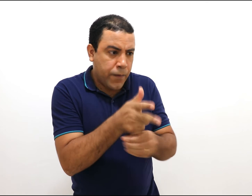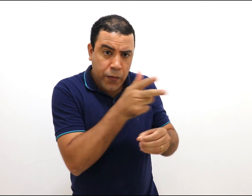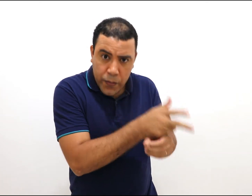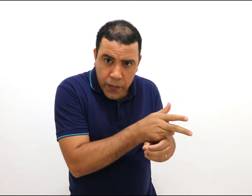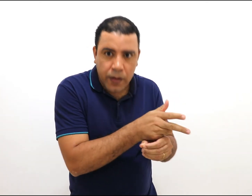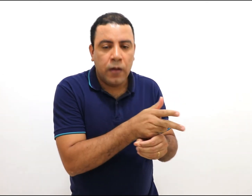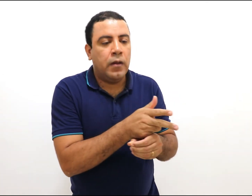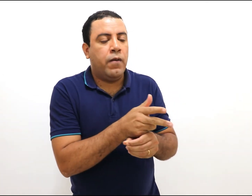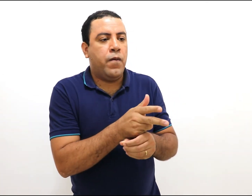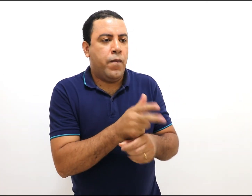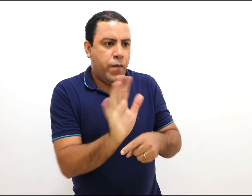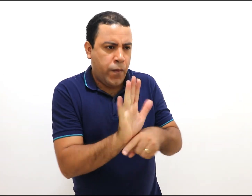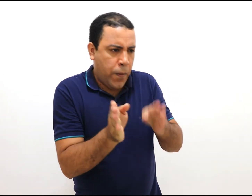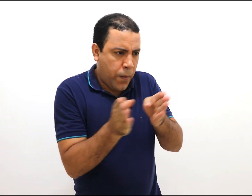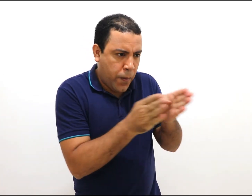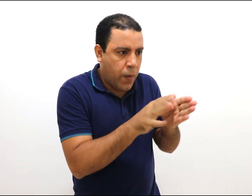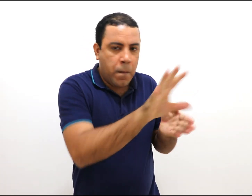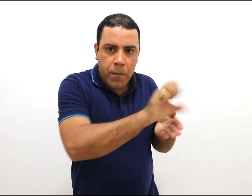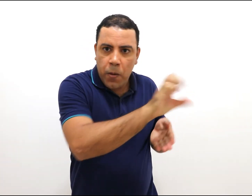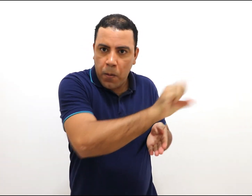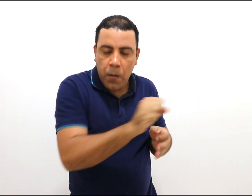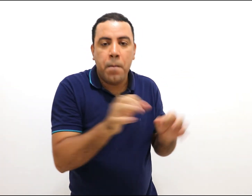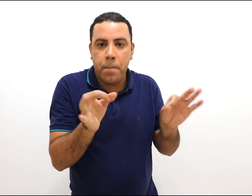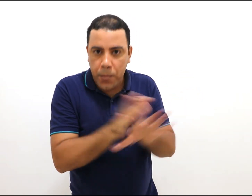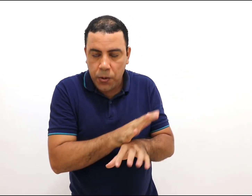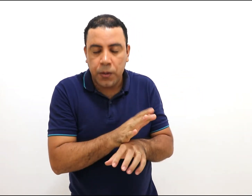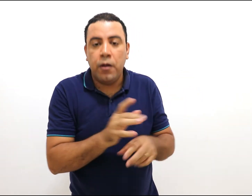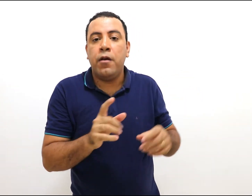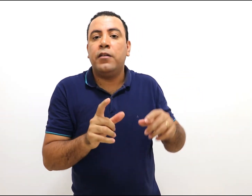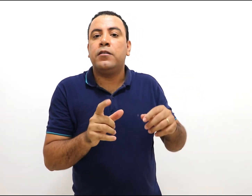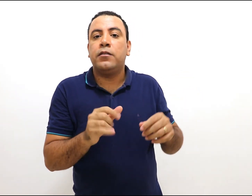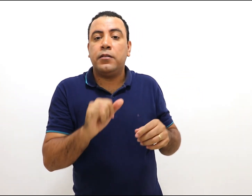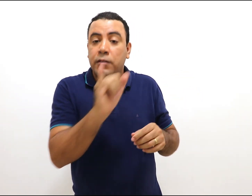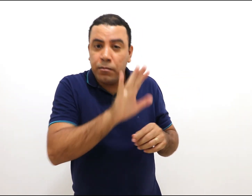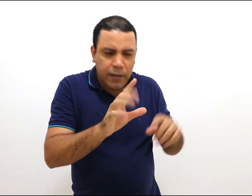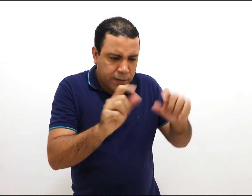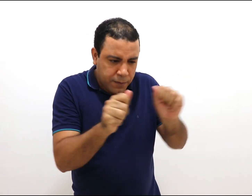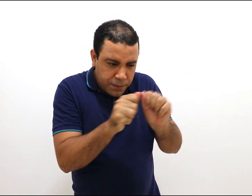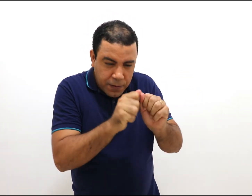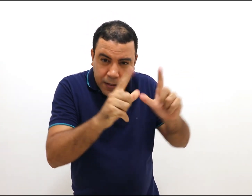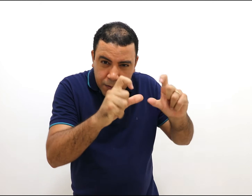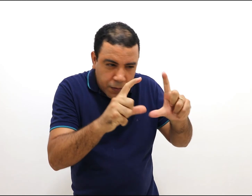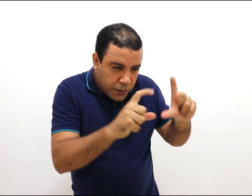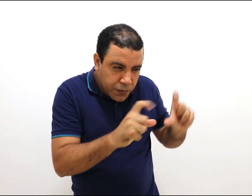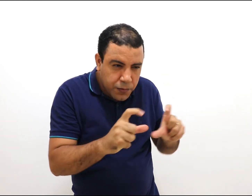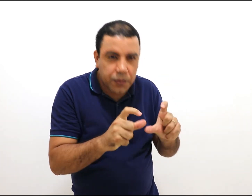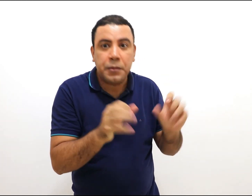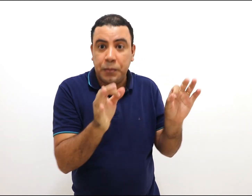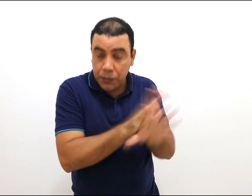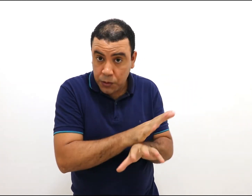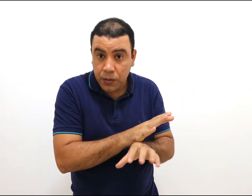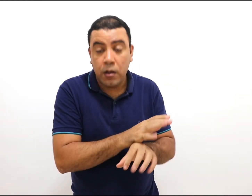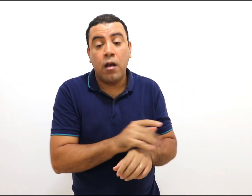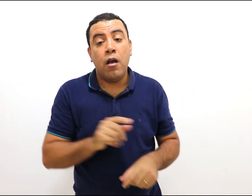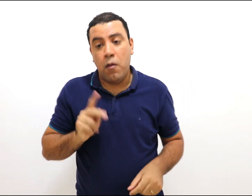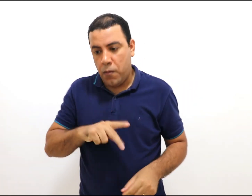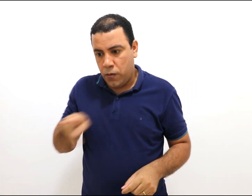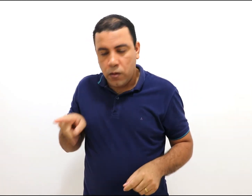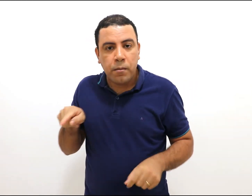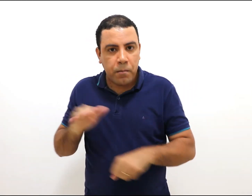De posse do material fílmico e fotográfico, o professor procedeu com a hospedagem dos vídeos,